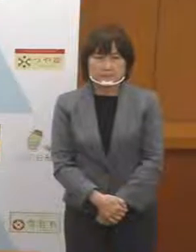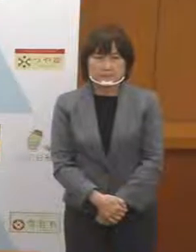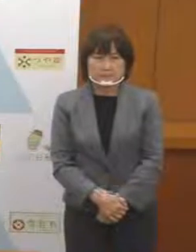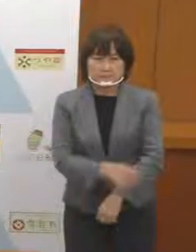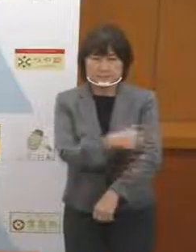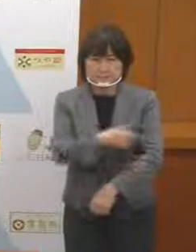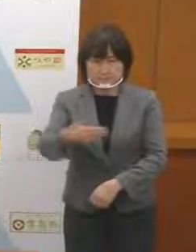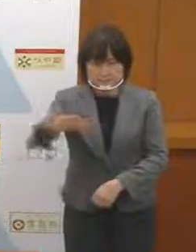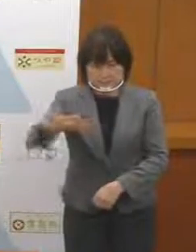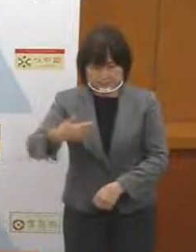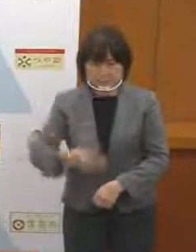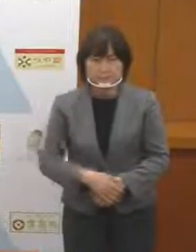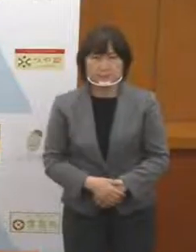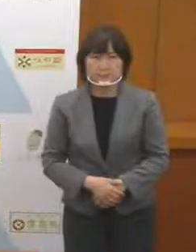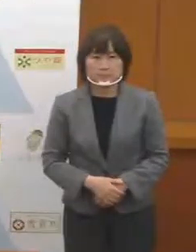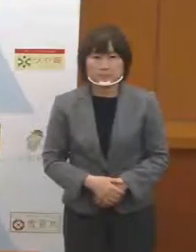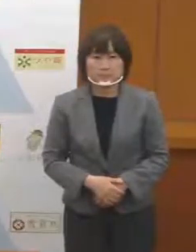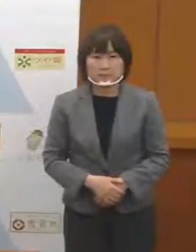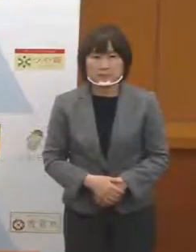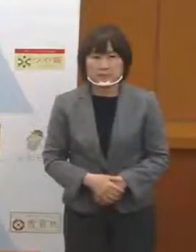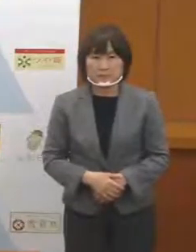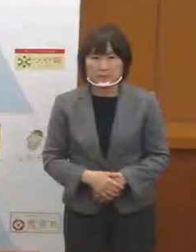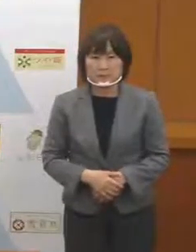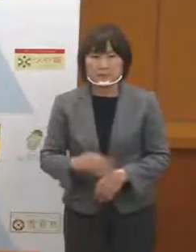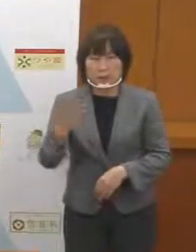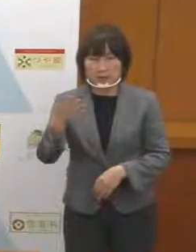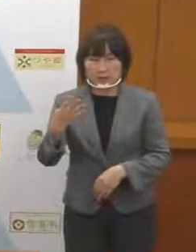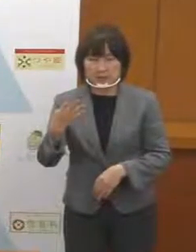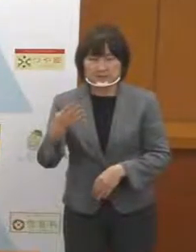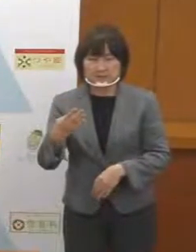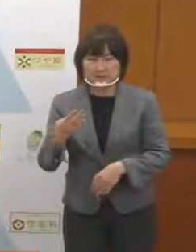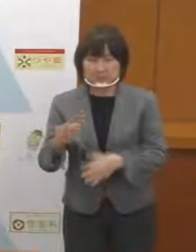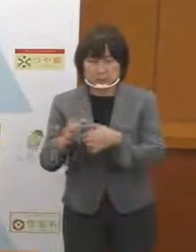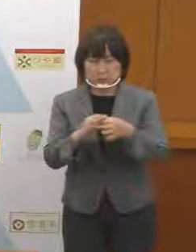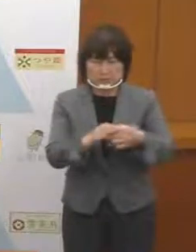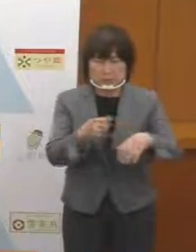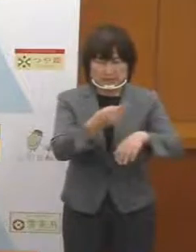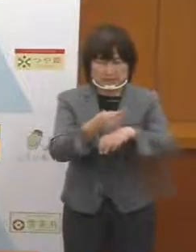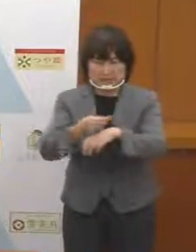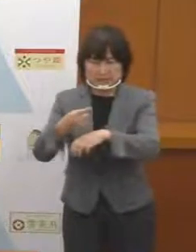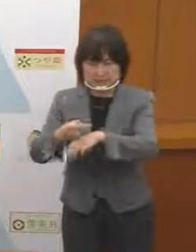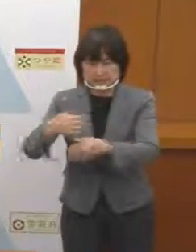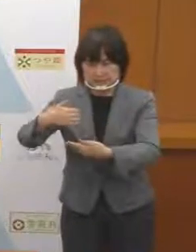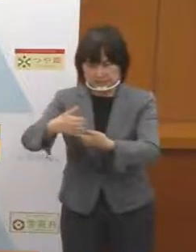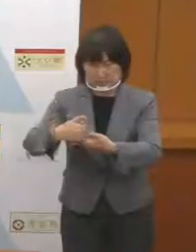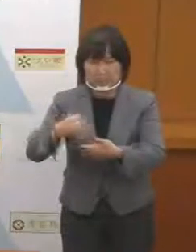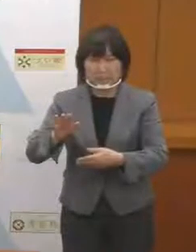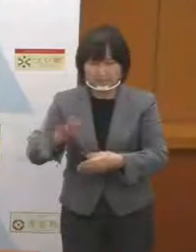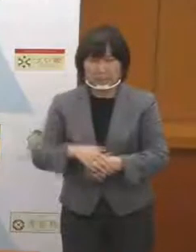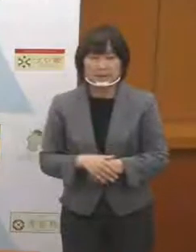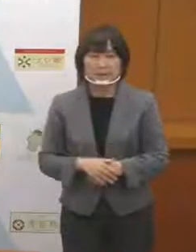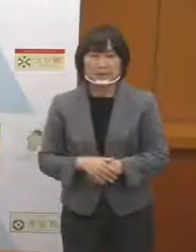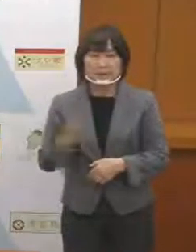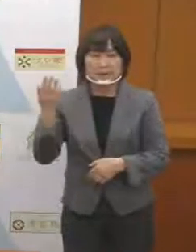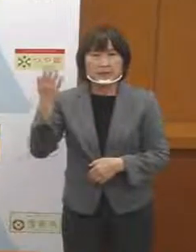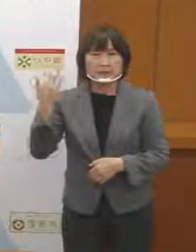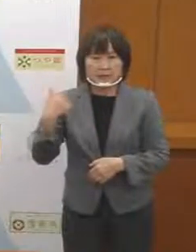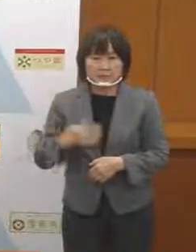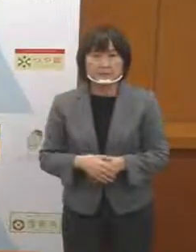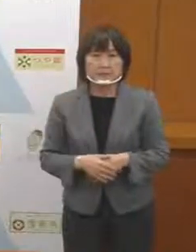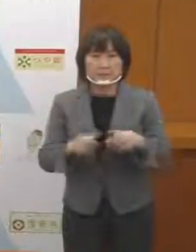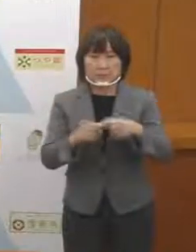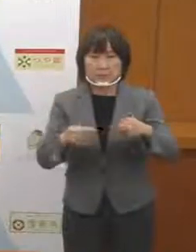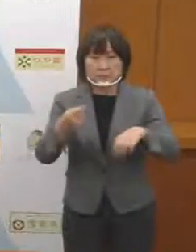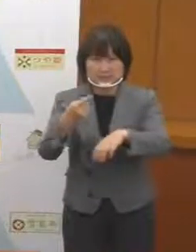ございますまあそれぞれの4回連続国政で山形が一度ということ今知事からお話しいただきましたけども知事あの以前あのその